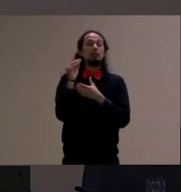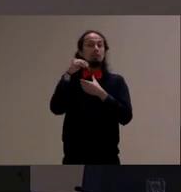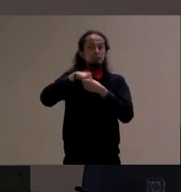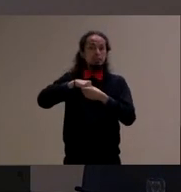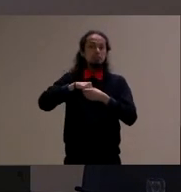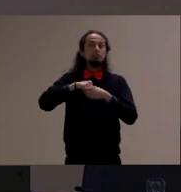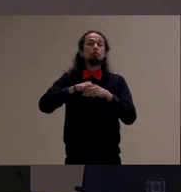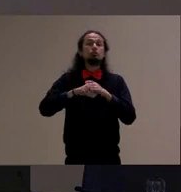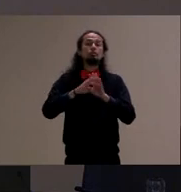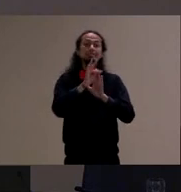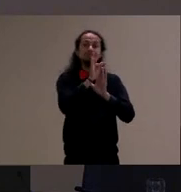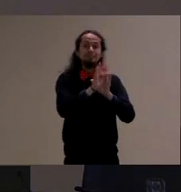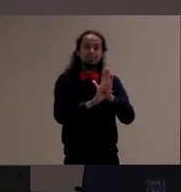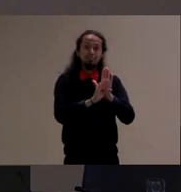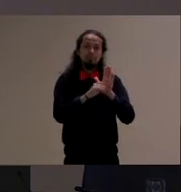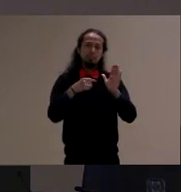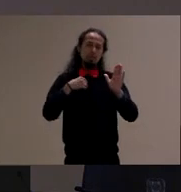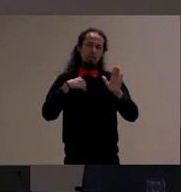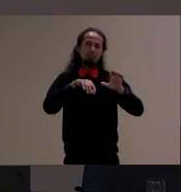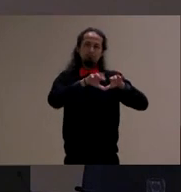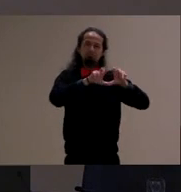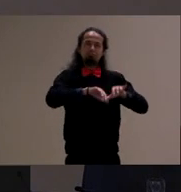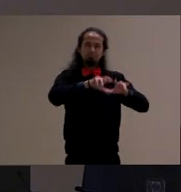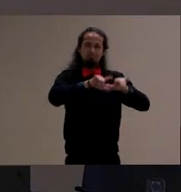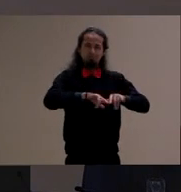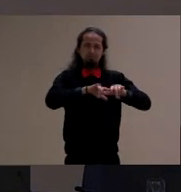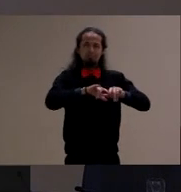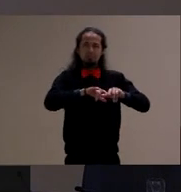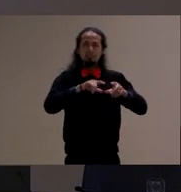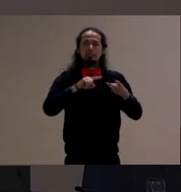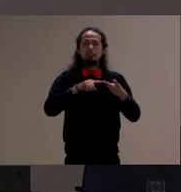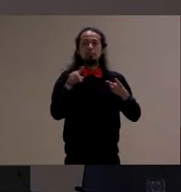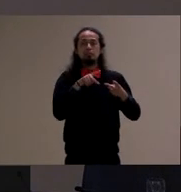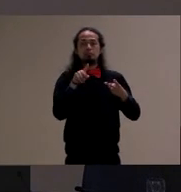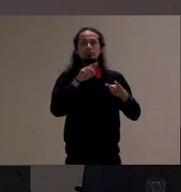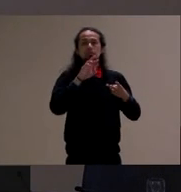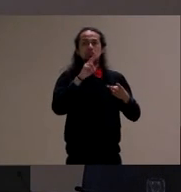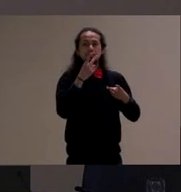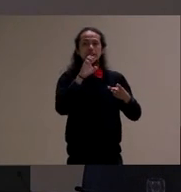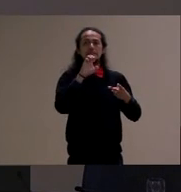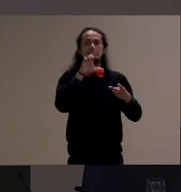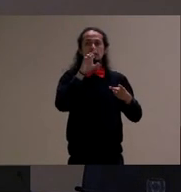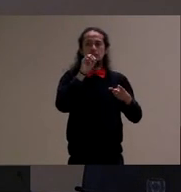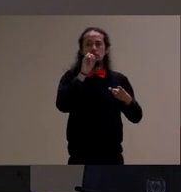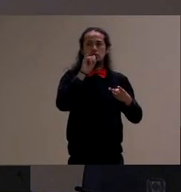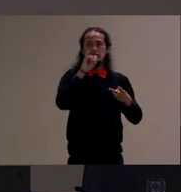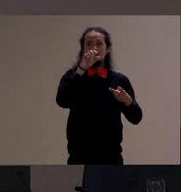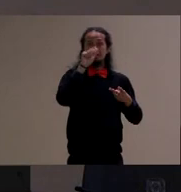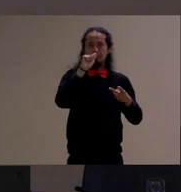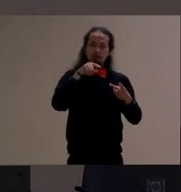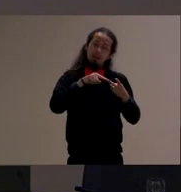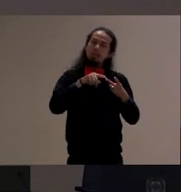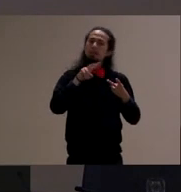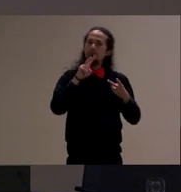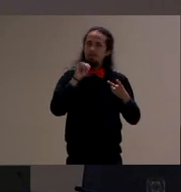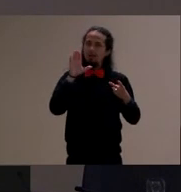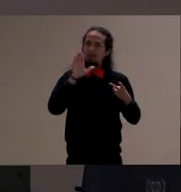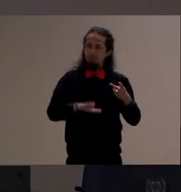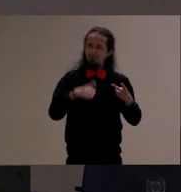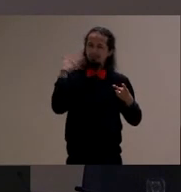escrito por mim e pela professora Heloísa Rocha estará com vocês hoje à tarde a gente vai